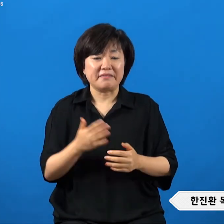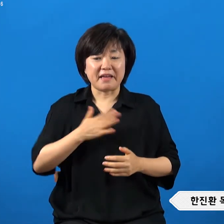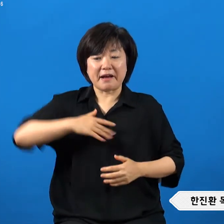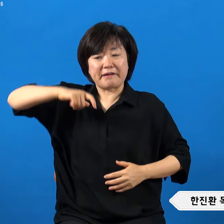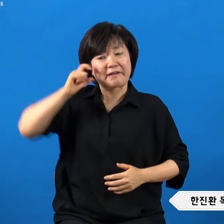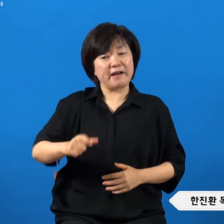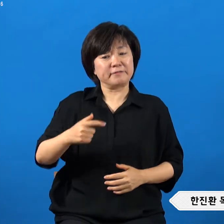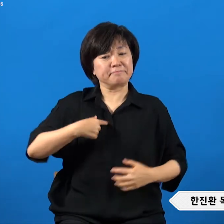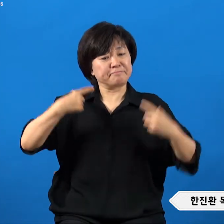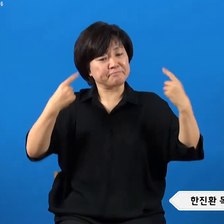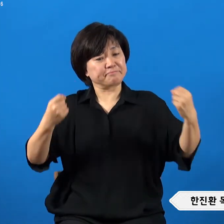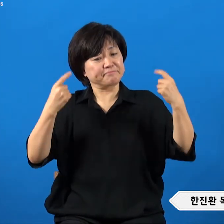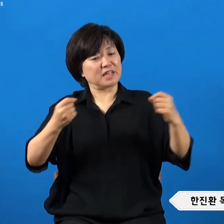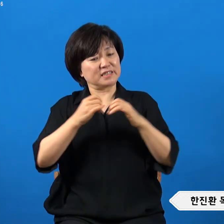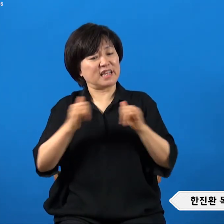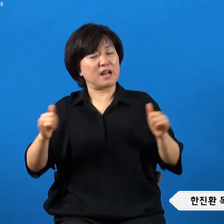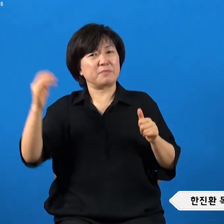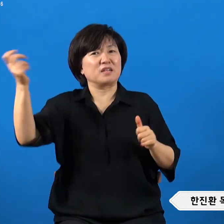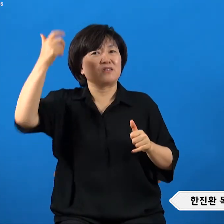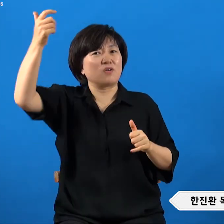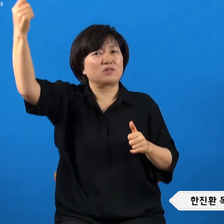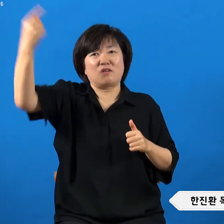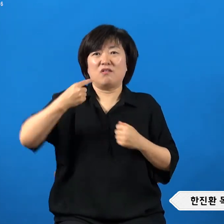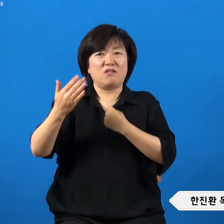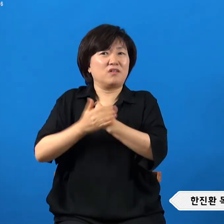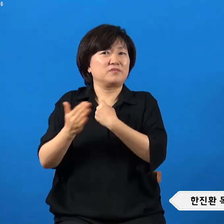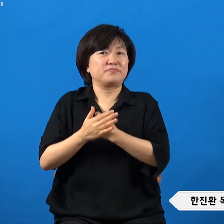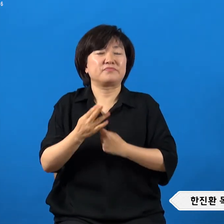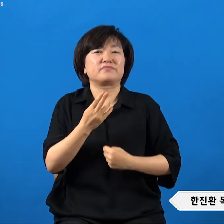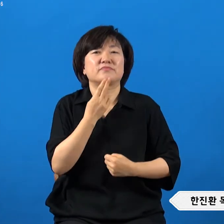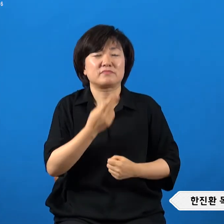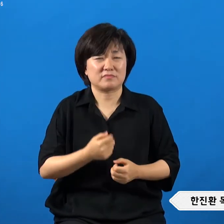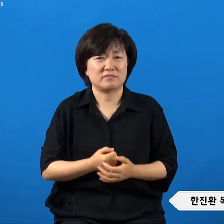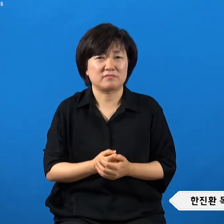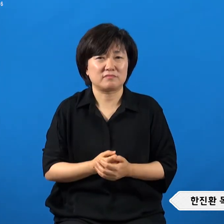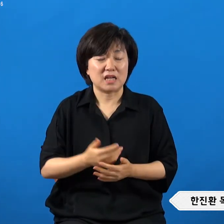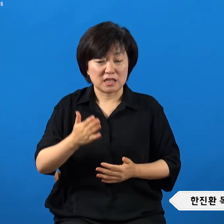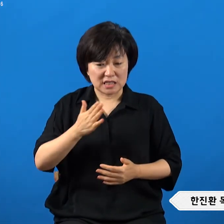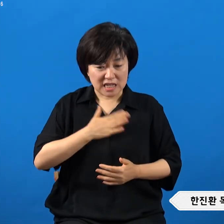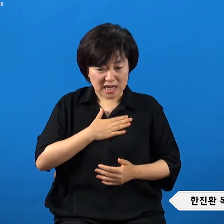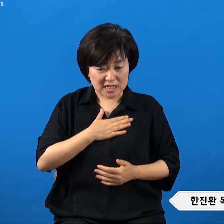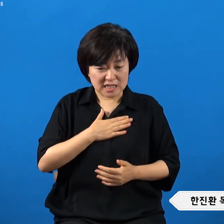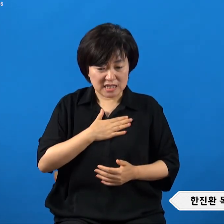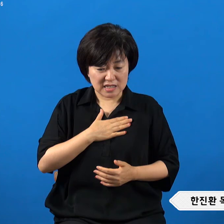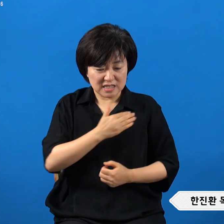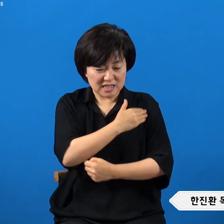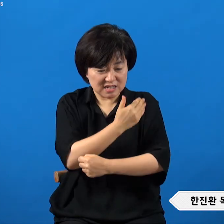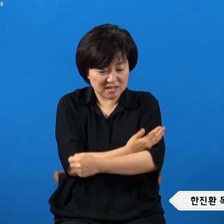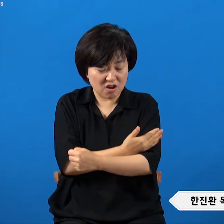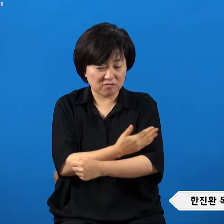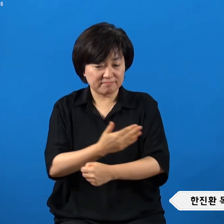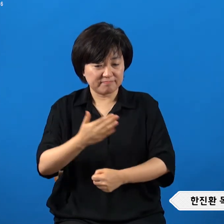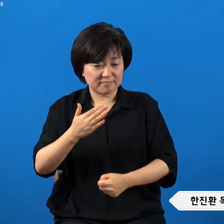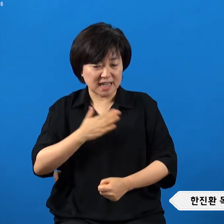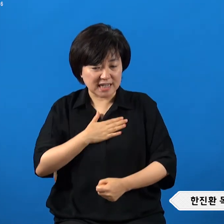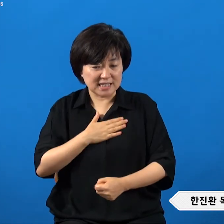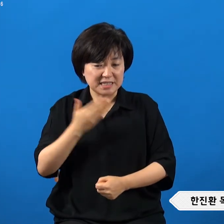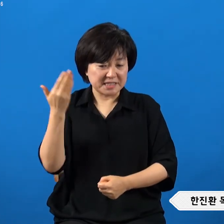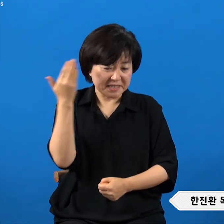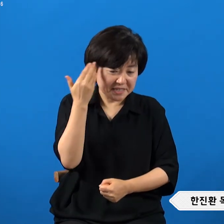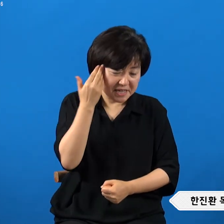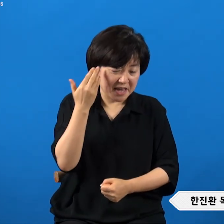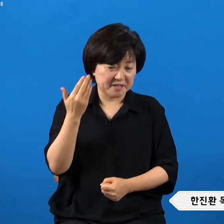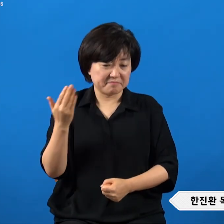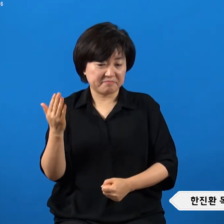내가 강하다고 생각하는 사람에게는 역사하시지 않습니다. 자기 능력, 자기